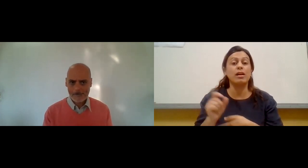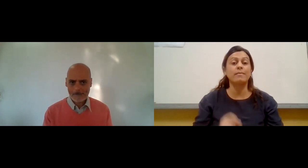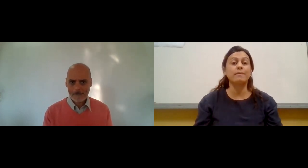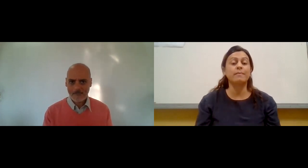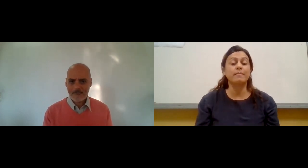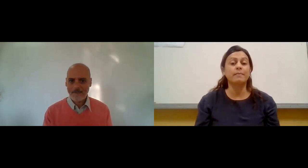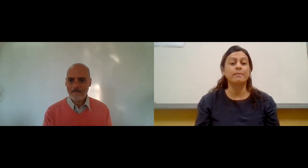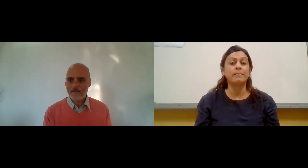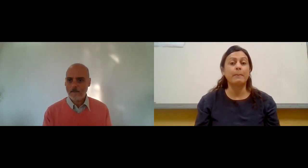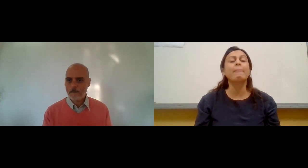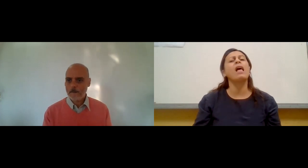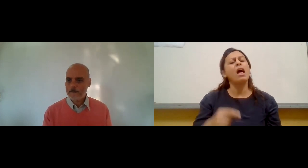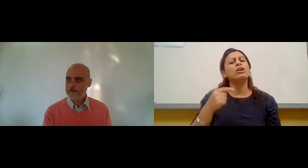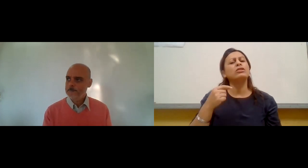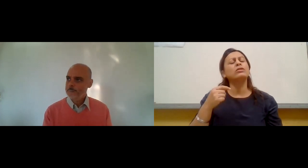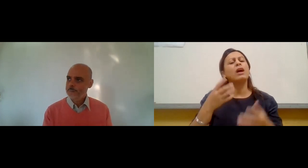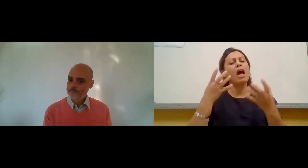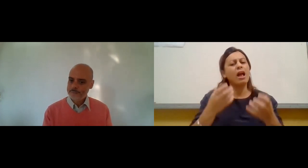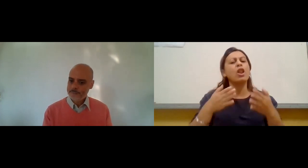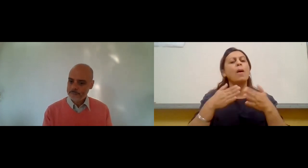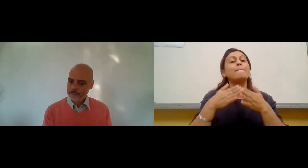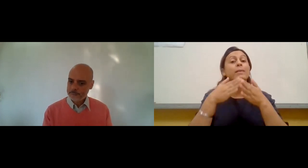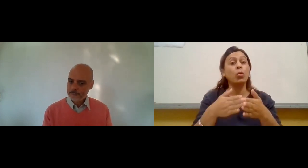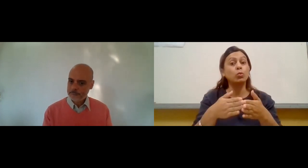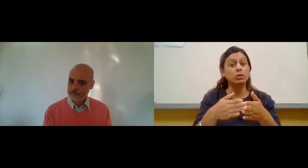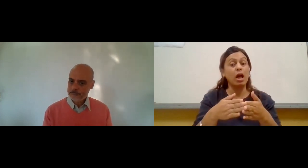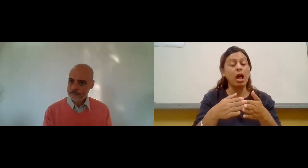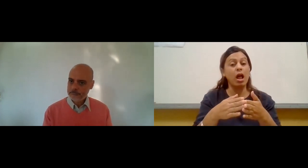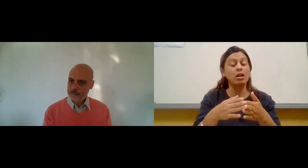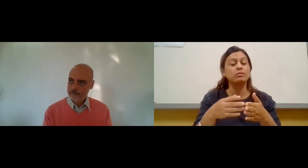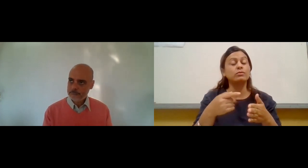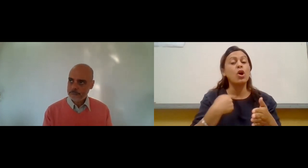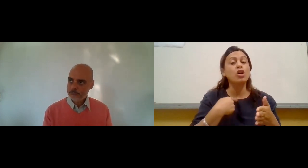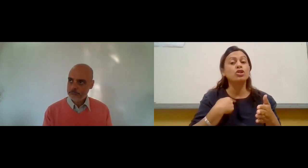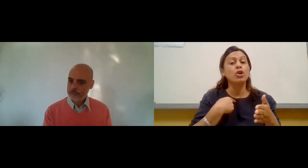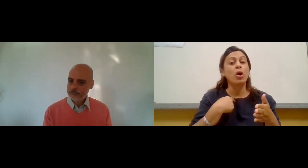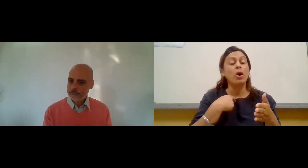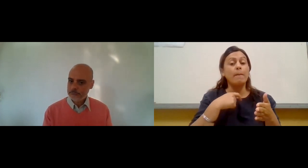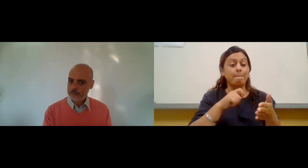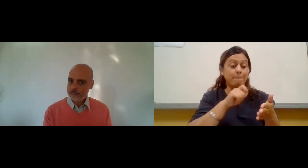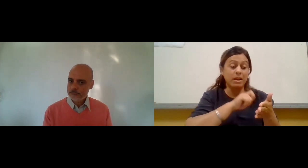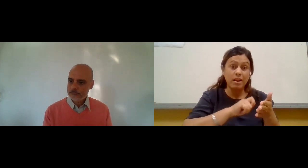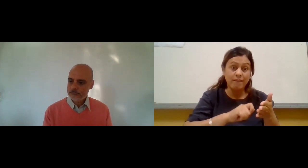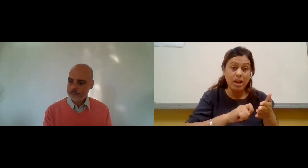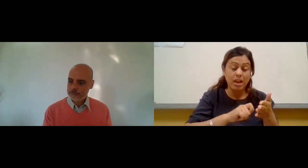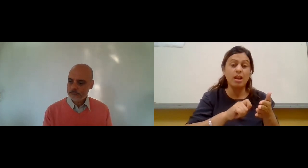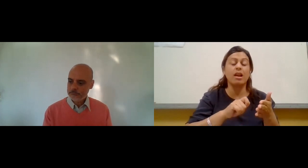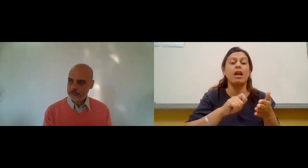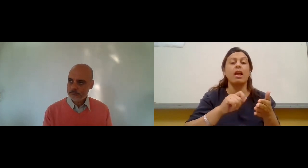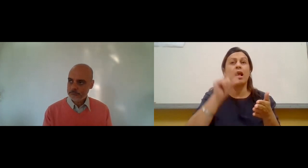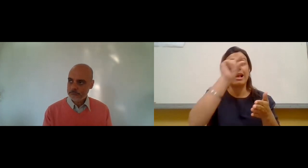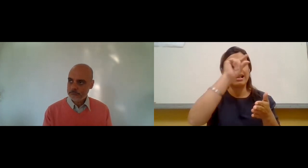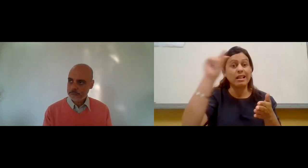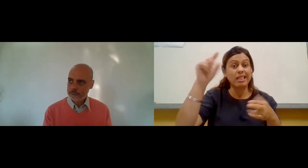¿Está con la Sí, manito? yo quería consultar, yo me inscribí bueno, la página de la UDELAR de Bedelía